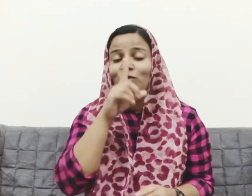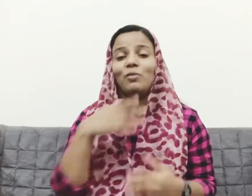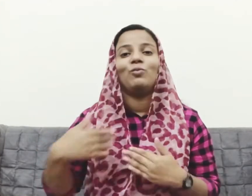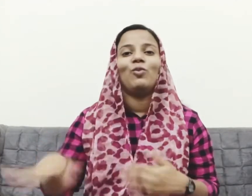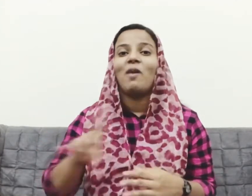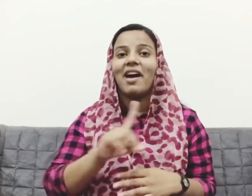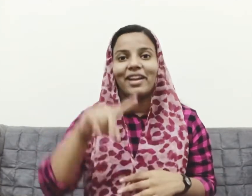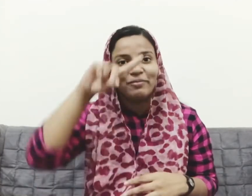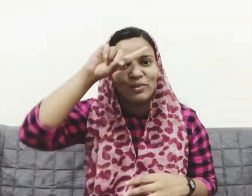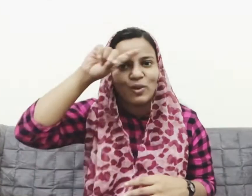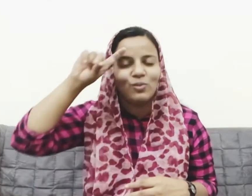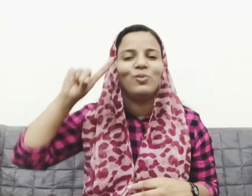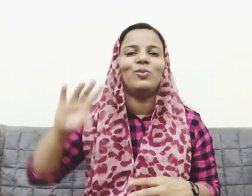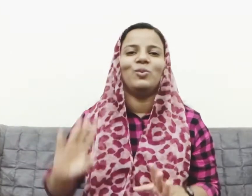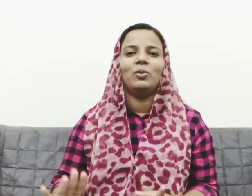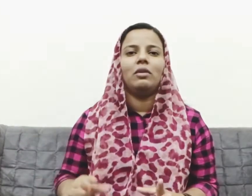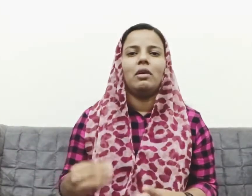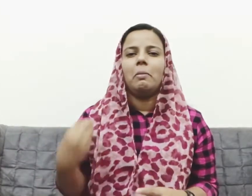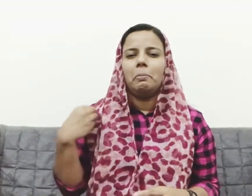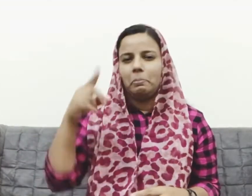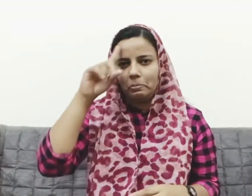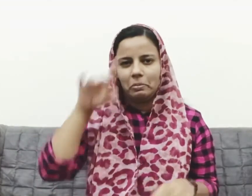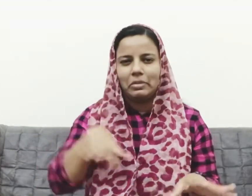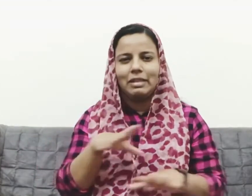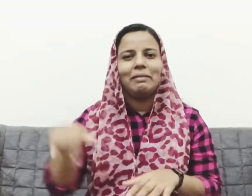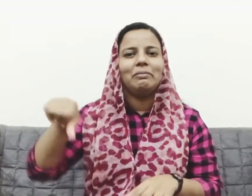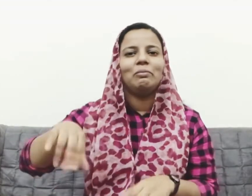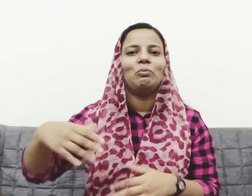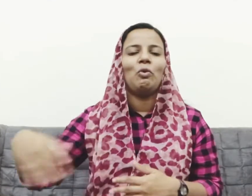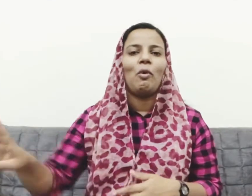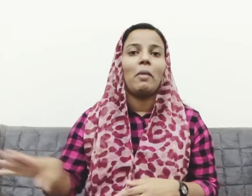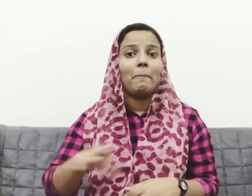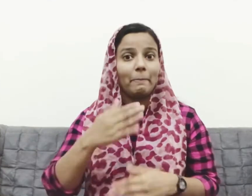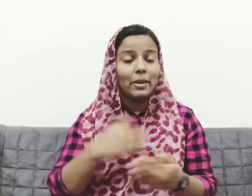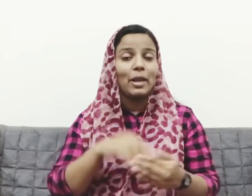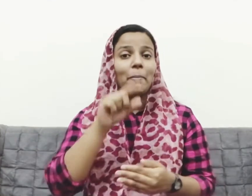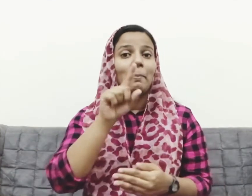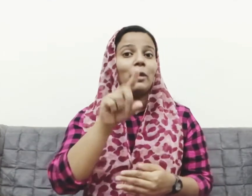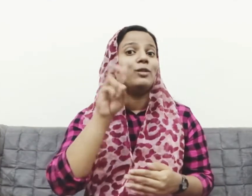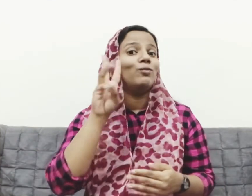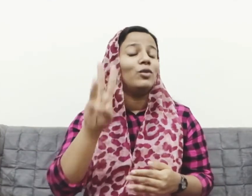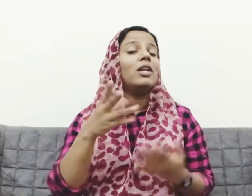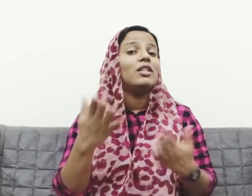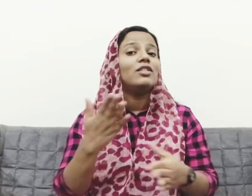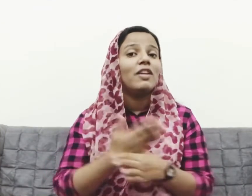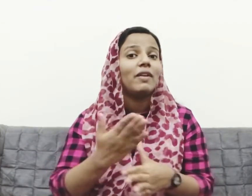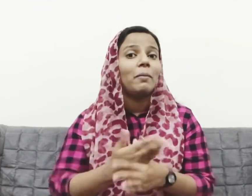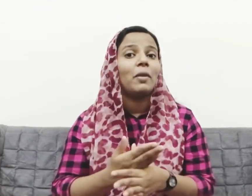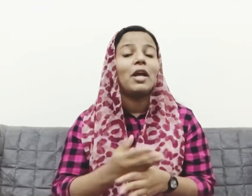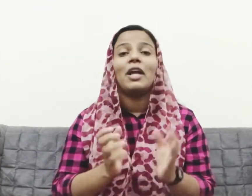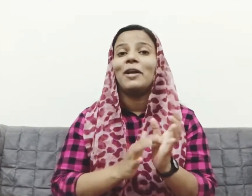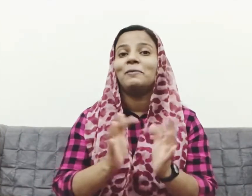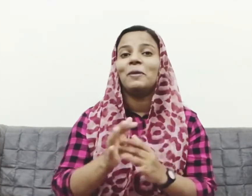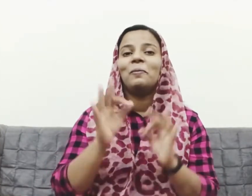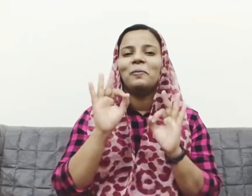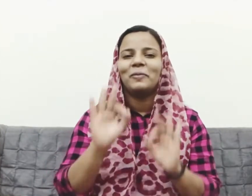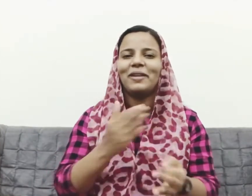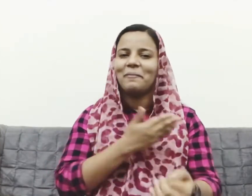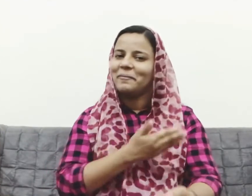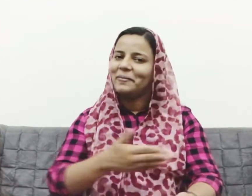പോകാതെ നിത്യലജ്ജയോടെ തന്നെ എനിക്കെതിരെ വരുന്ന പദ്ധതികൾ തകരും. അടുത്ത വാക്യം 13-ാമത്തെ വാക്യം വരെ. അതുകൊണ്ട് എന്ത് ചെയ്യണം? യഹോവയ്ക്ക് പുതിയ പാട്ട് പാടുവീൻ,